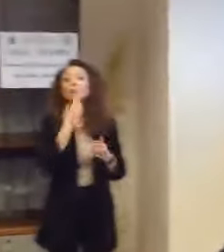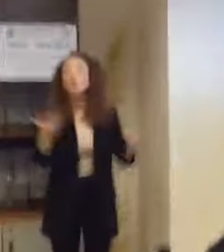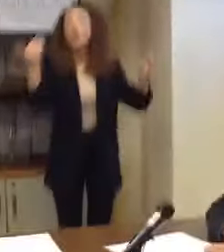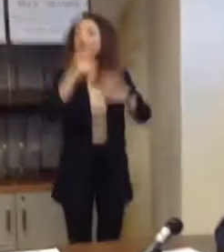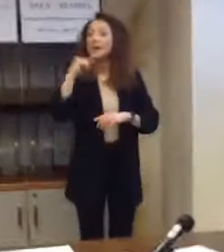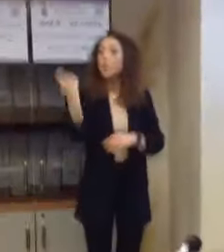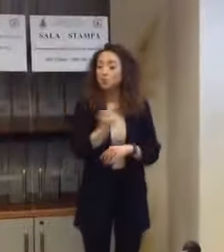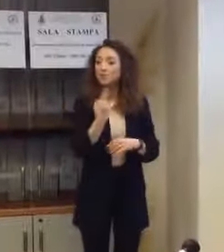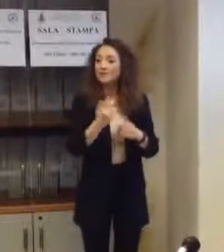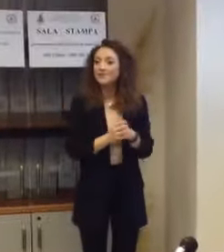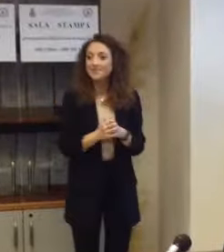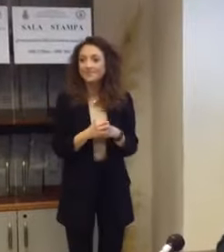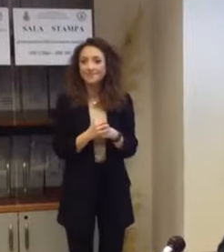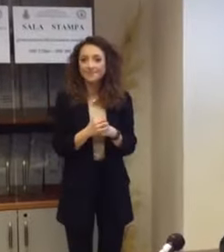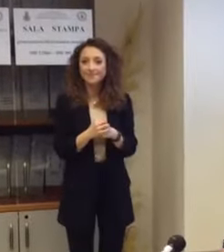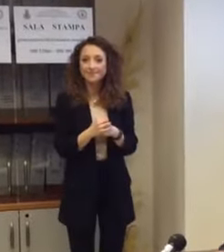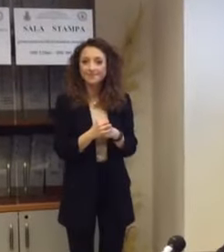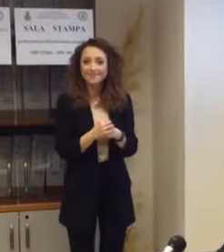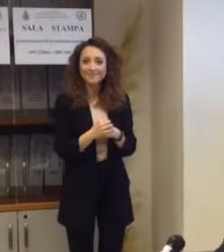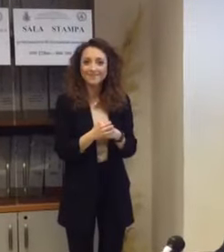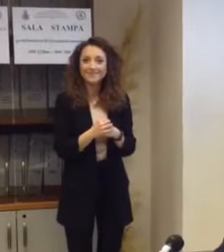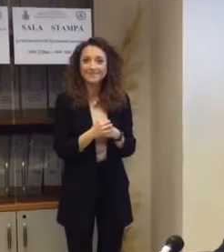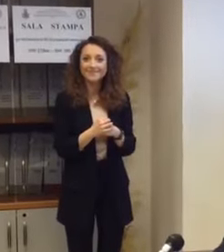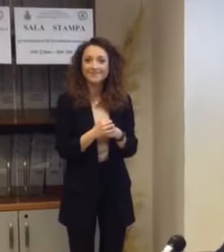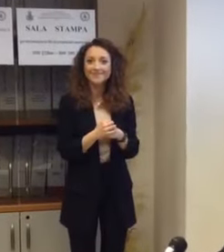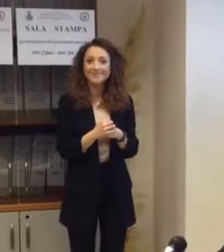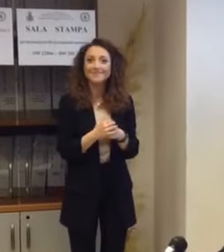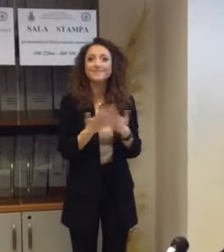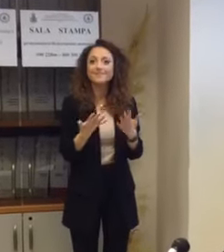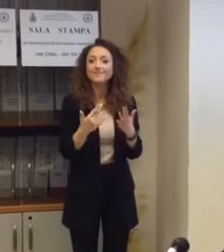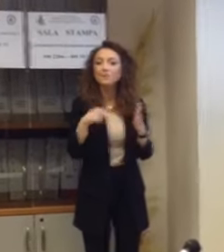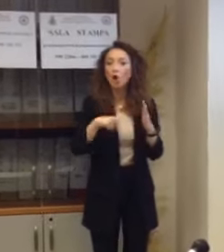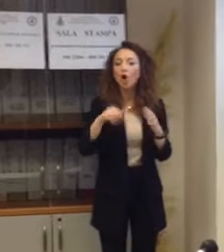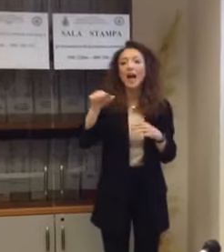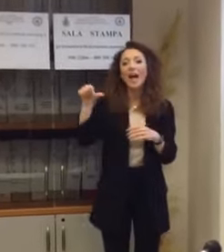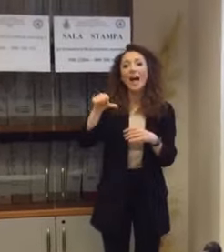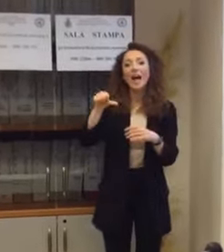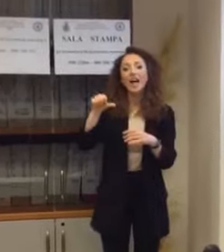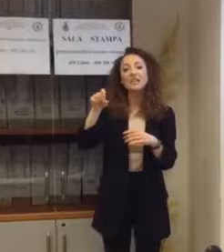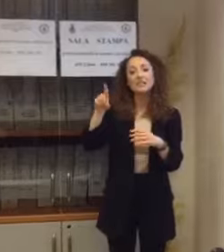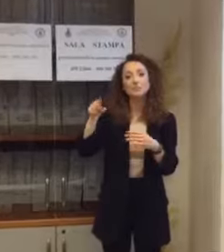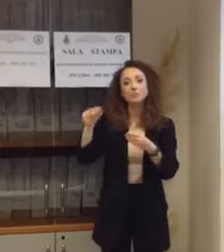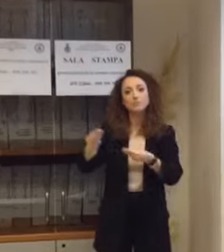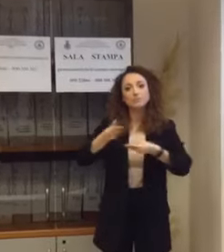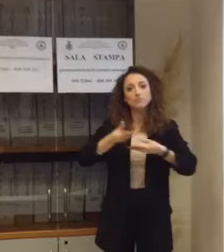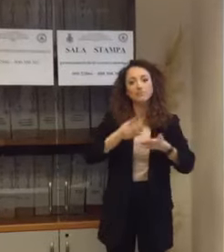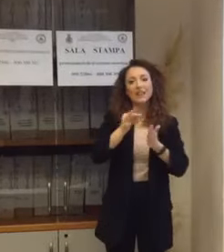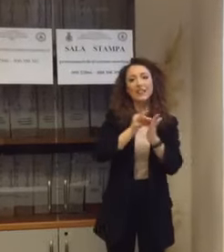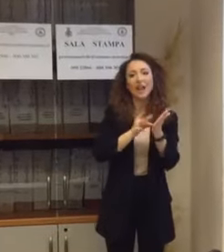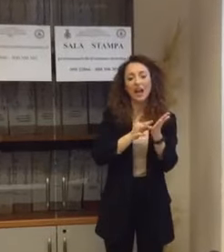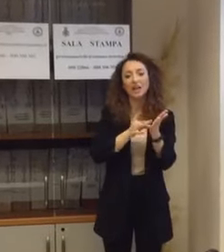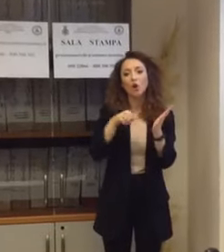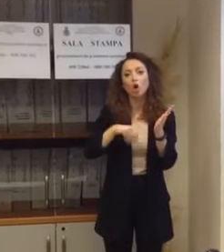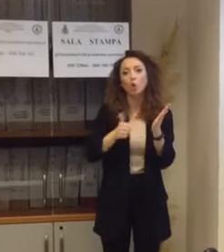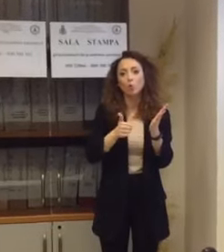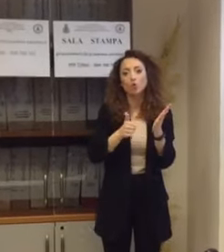tutti. Il dato che ci comunica oggi l'ASP alle ore 11 aggiornato